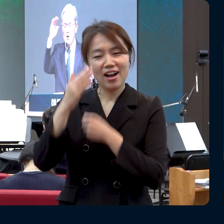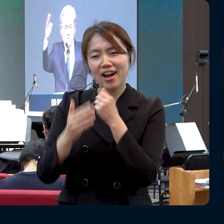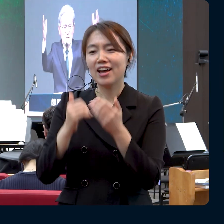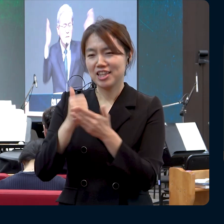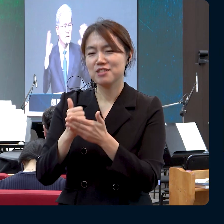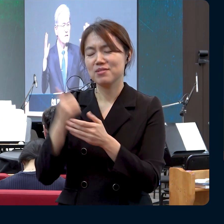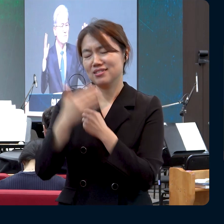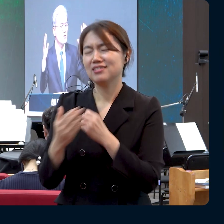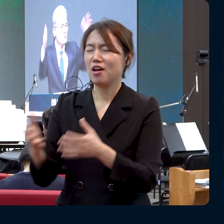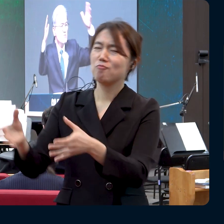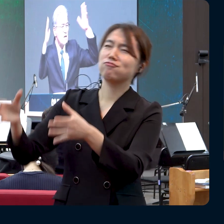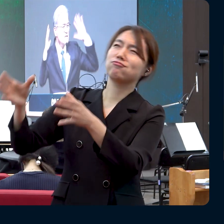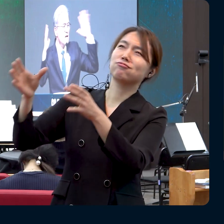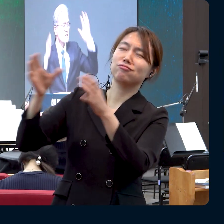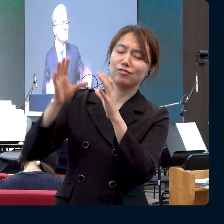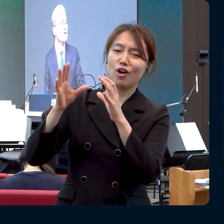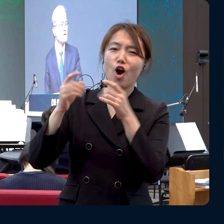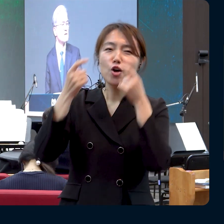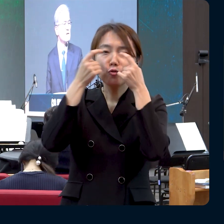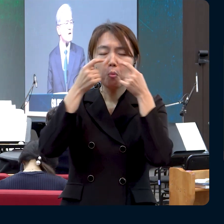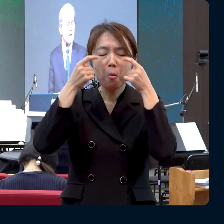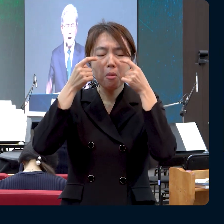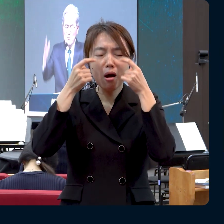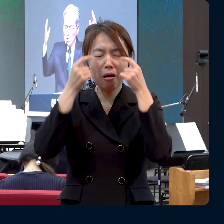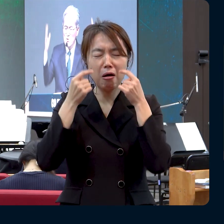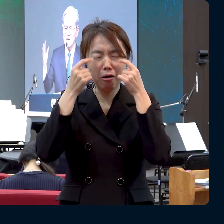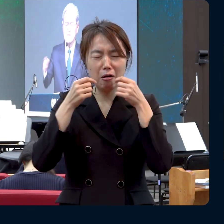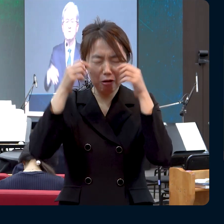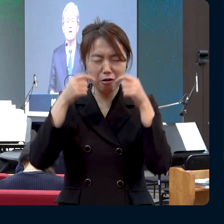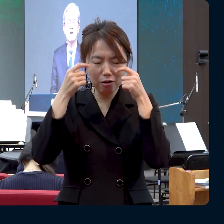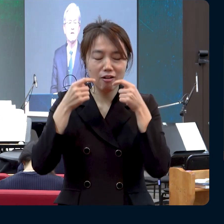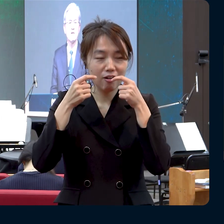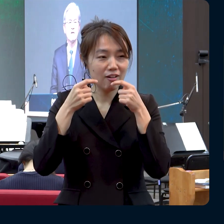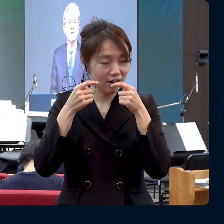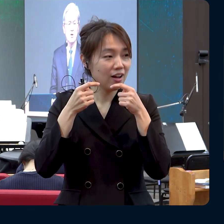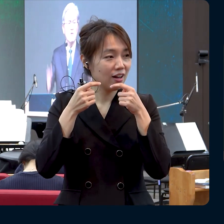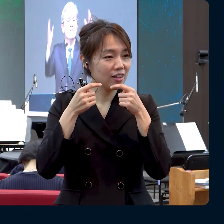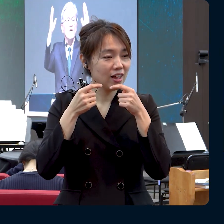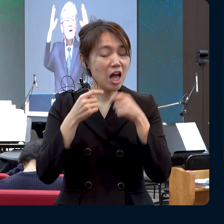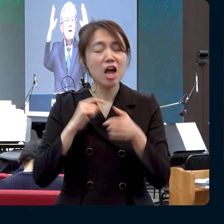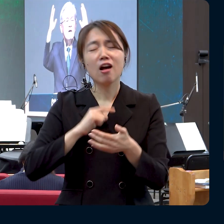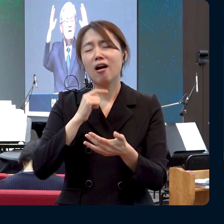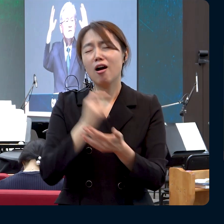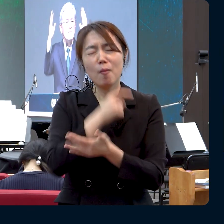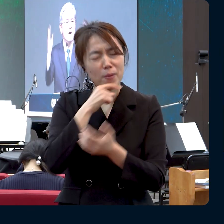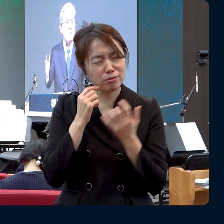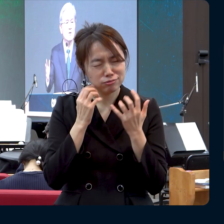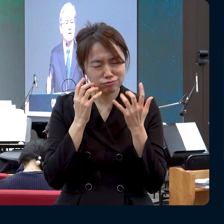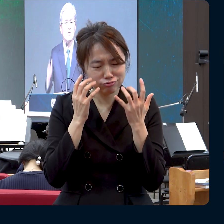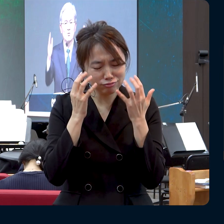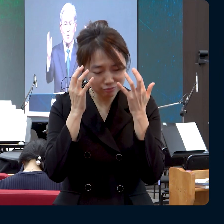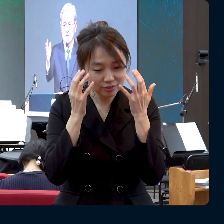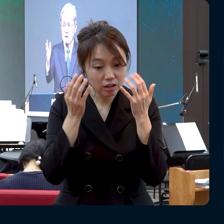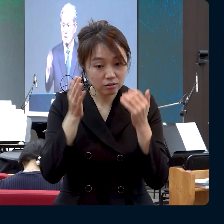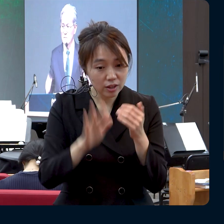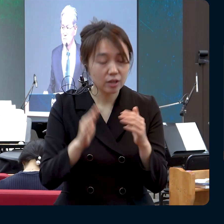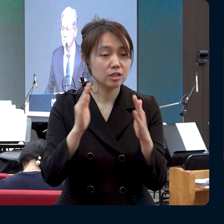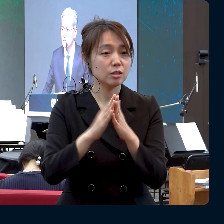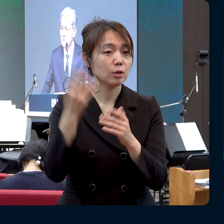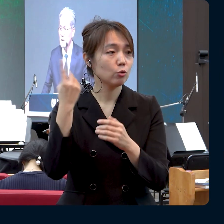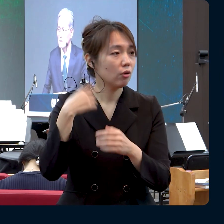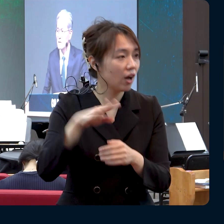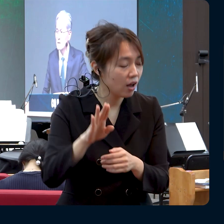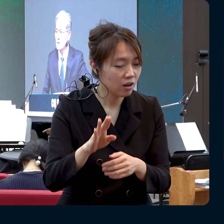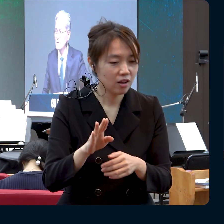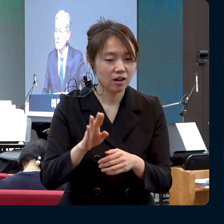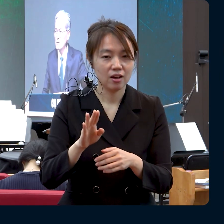와서 정말 은혜 받았습니다. 눈물까지 났습니다. 감동이 왔습니다. 그런데 집에 가보니까 똑같아.